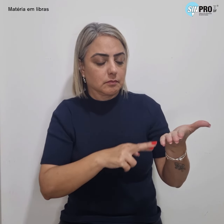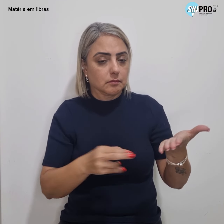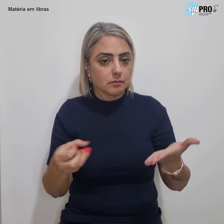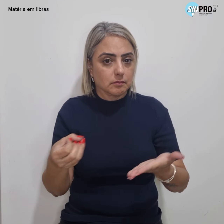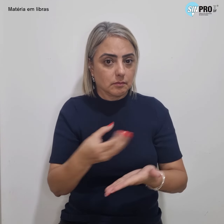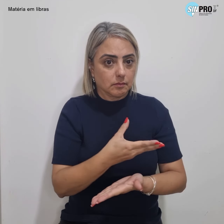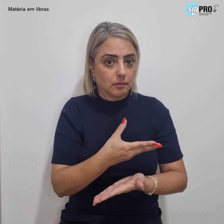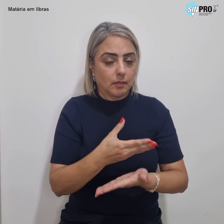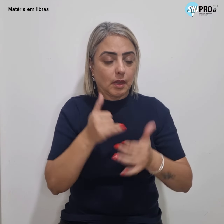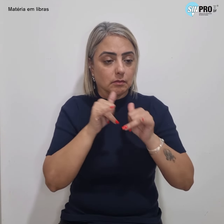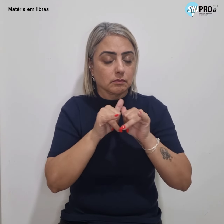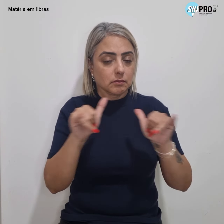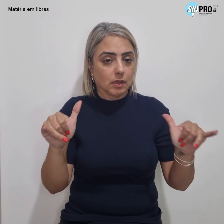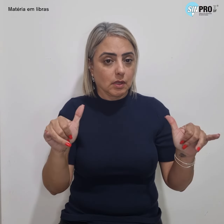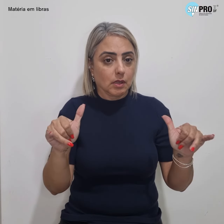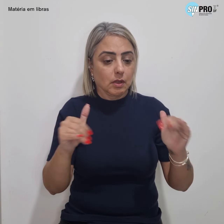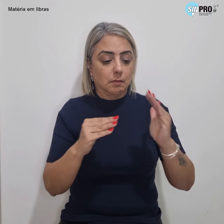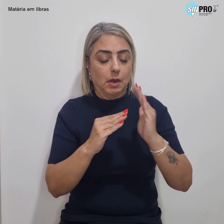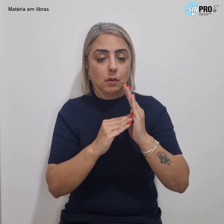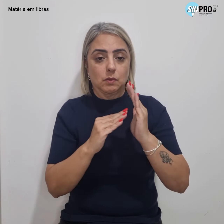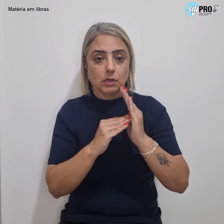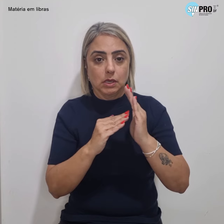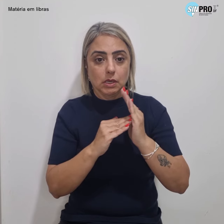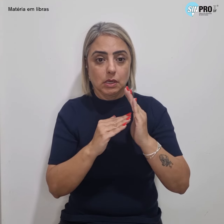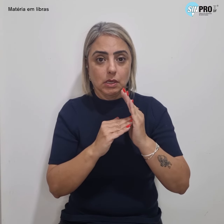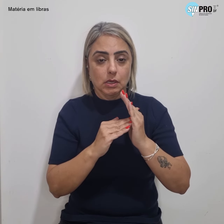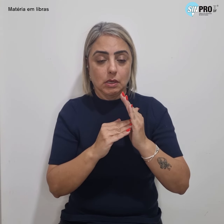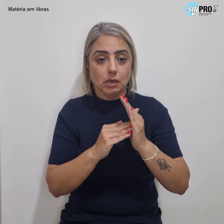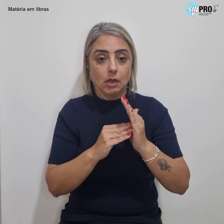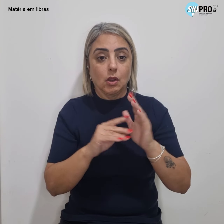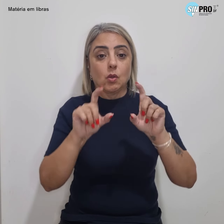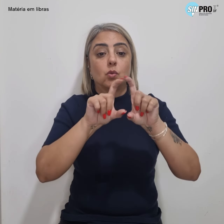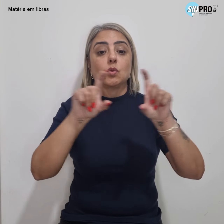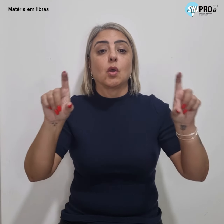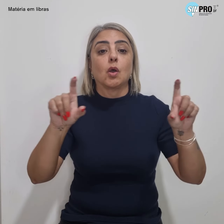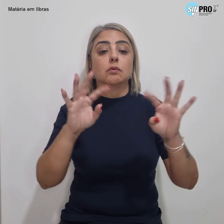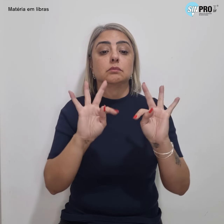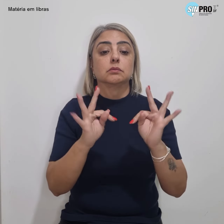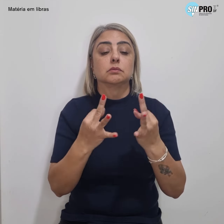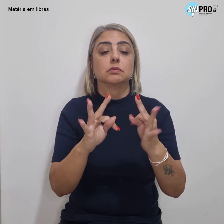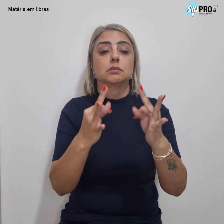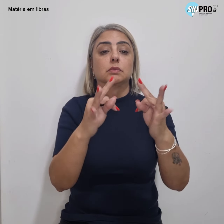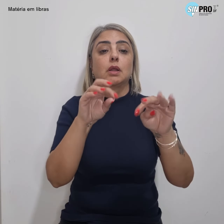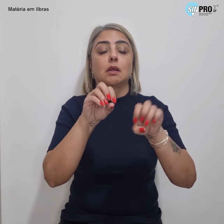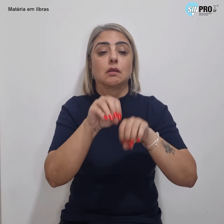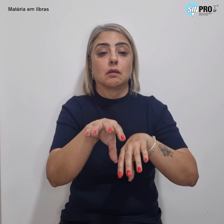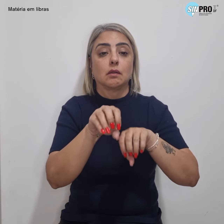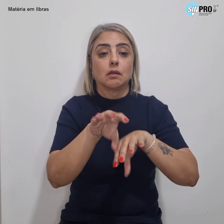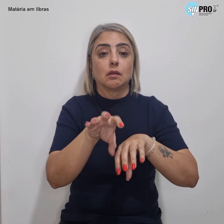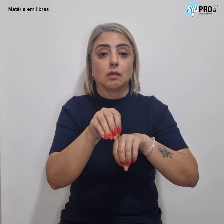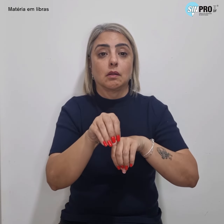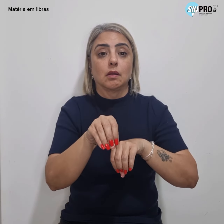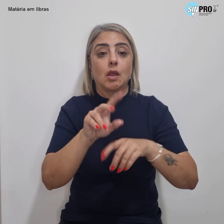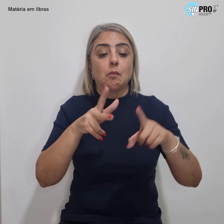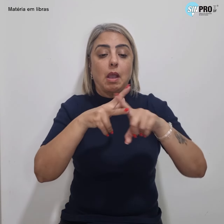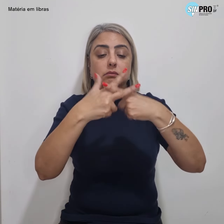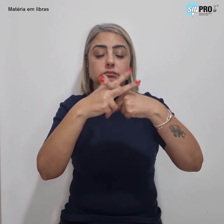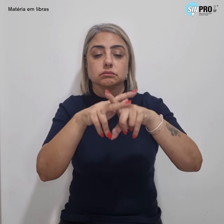divulgado pela Unesco com o título Tecnologia na Educação, uma ferramenta a